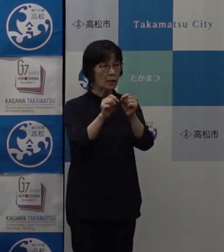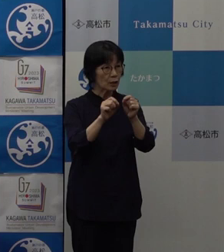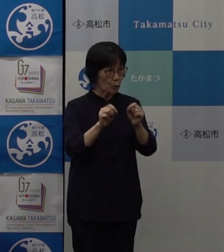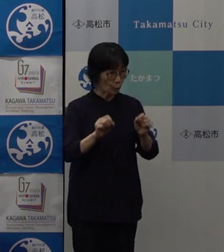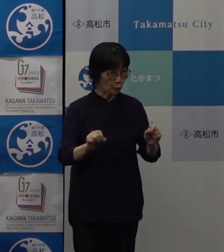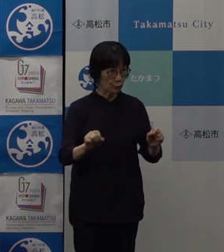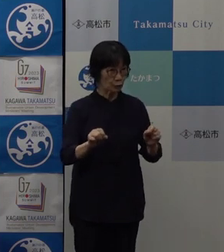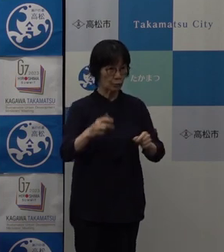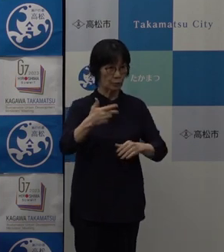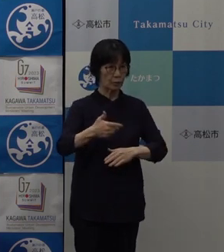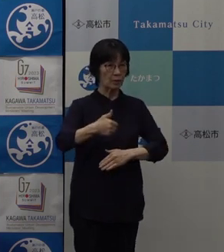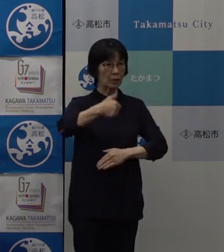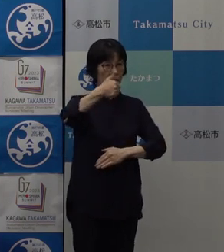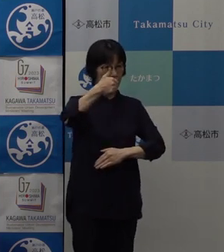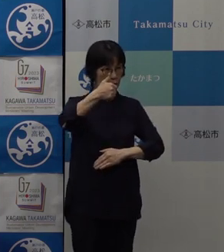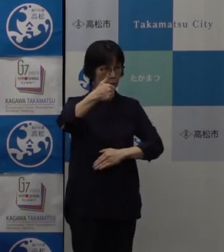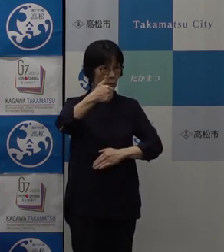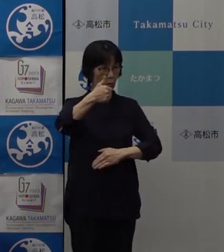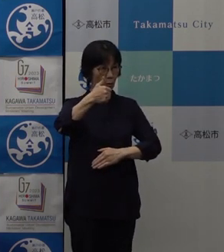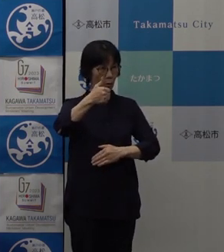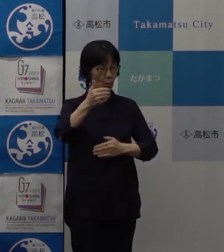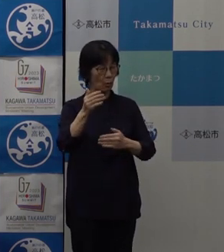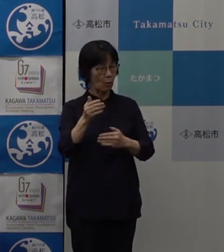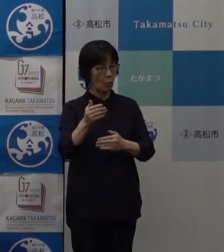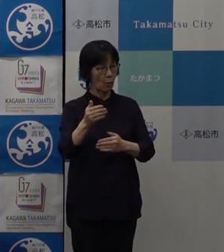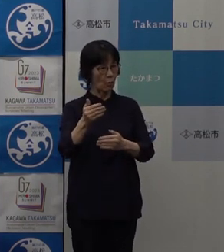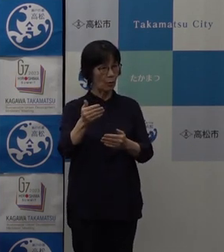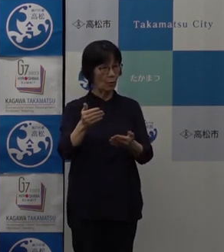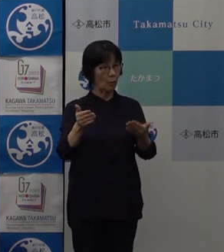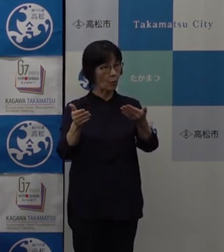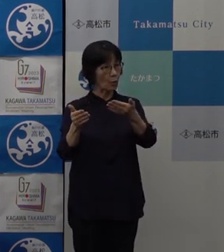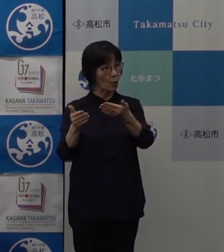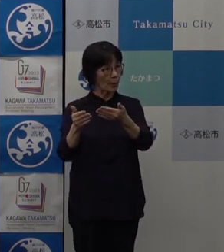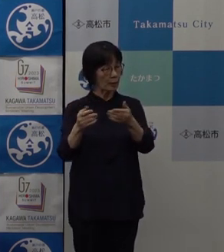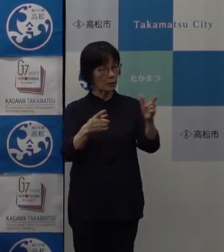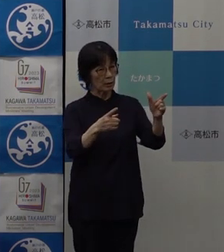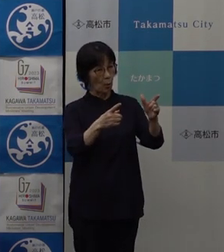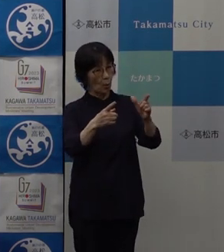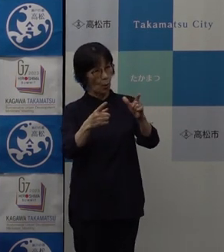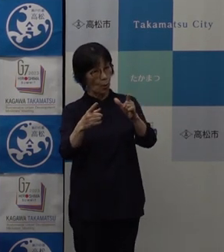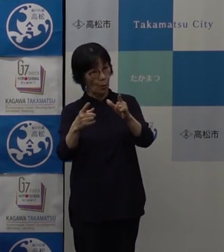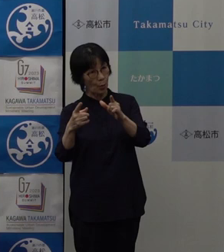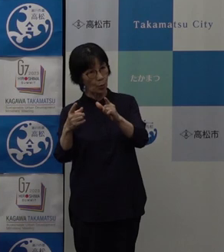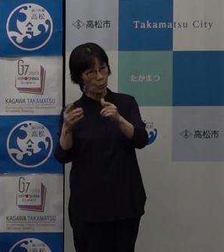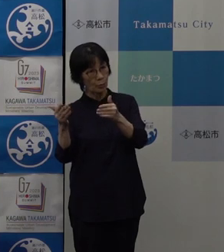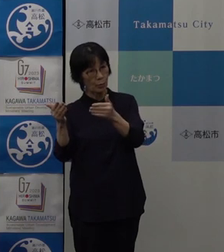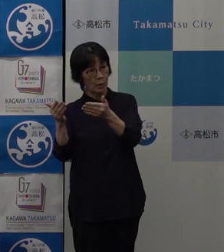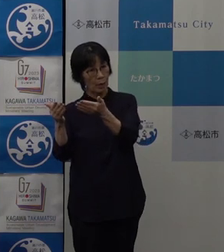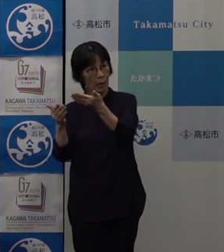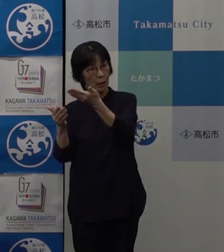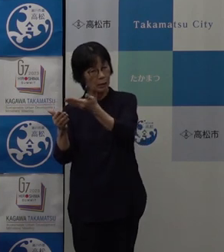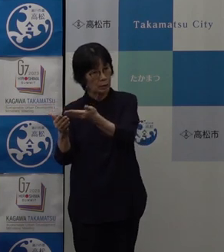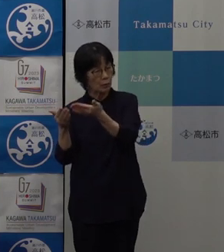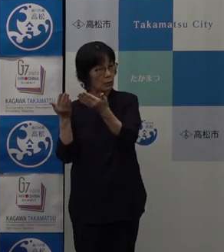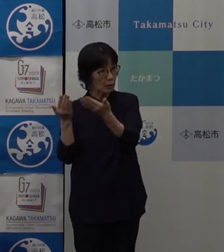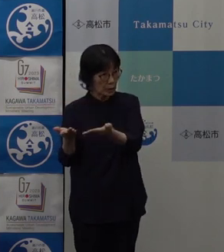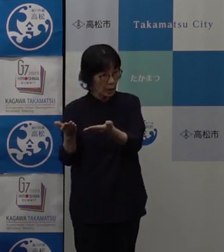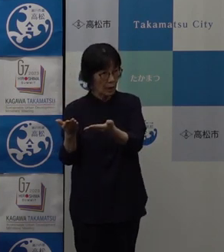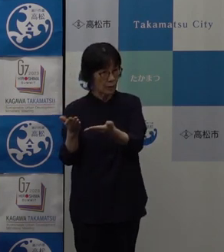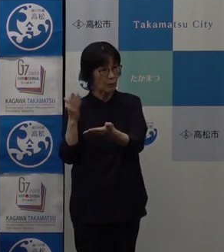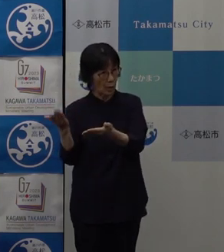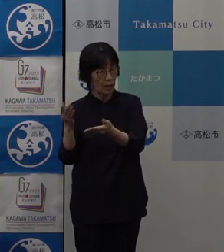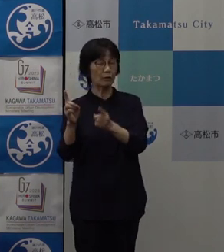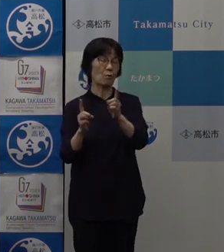のそういうトラブルがあったということは届いてはないということなんですかね。先ほどの質問に関する、 その具体的な内容